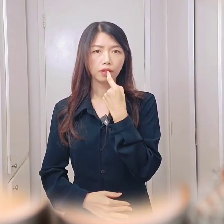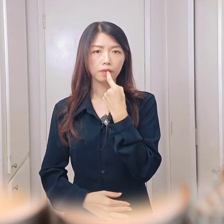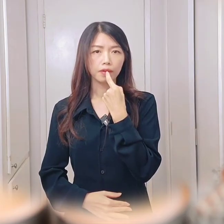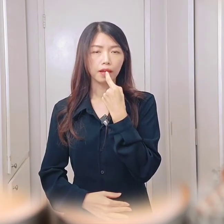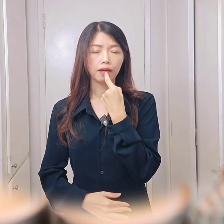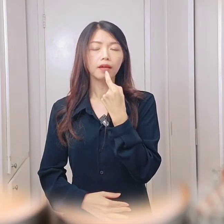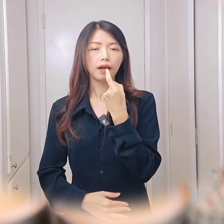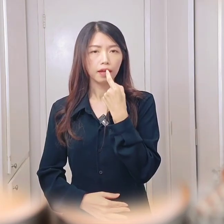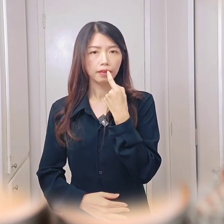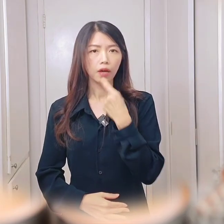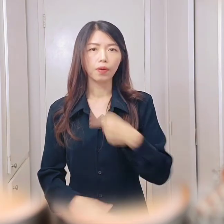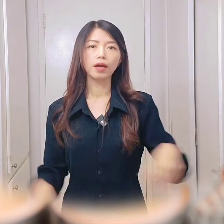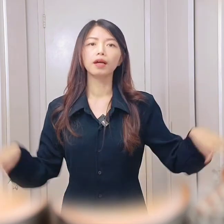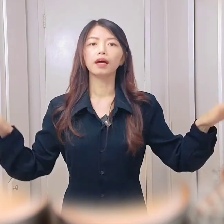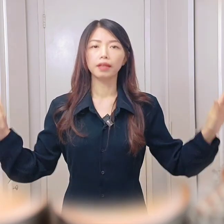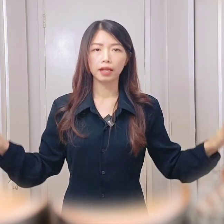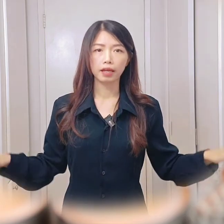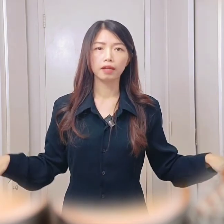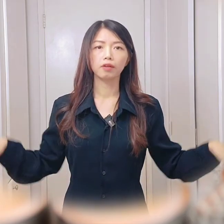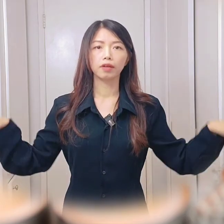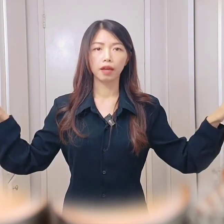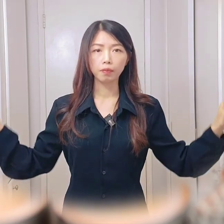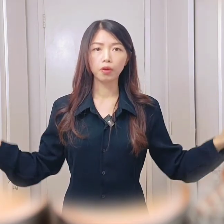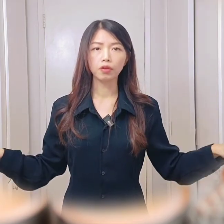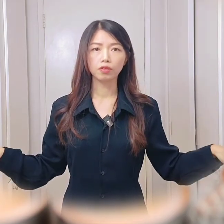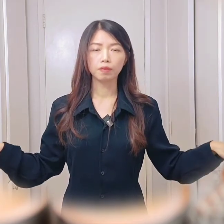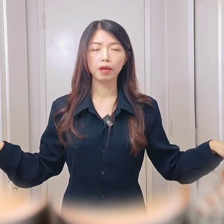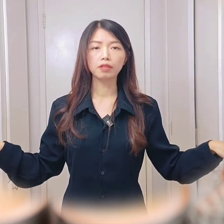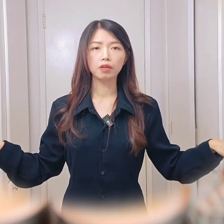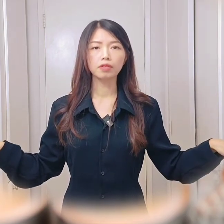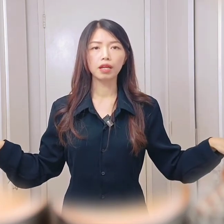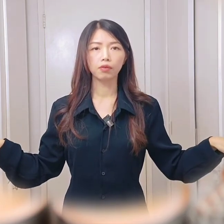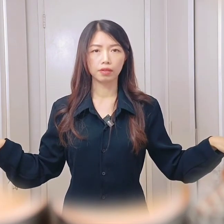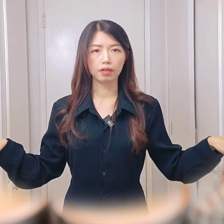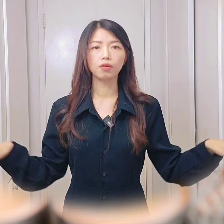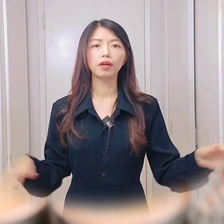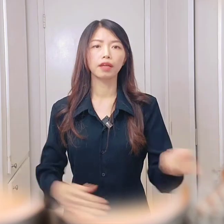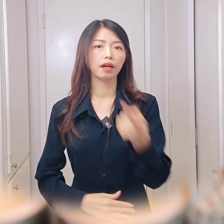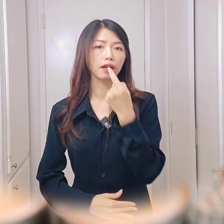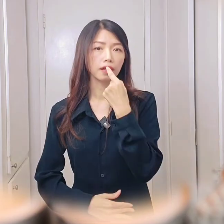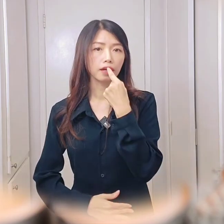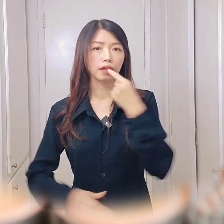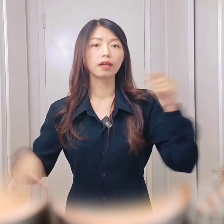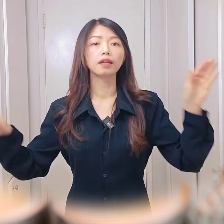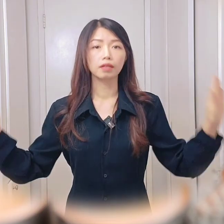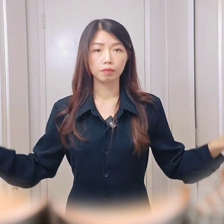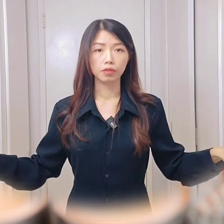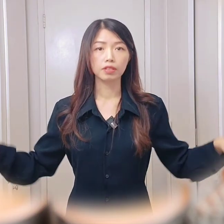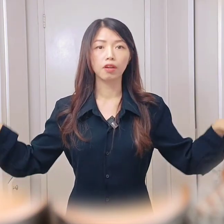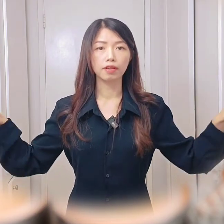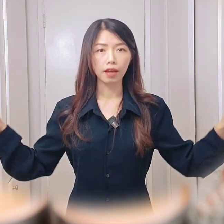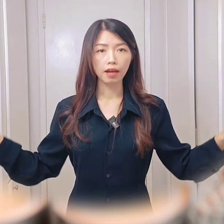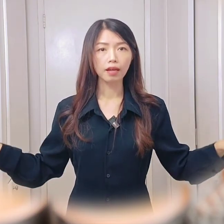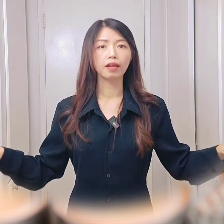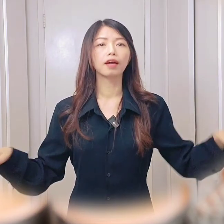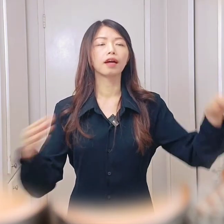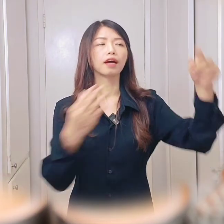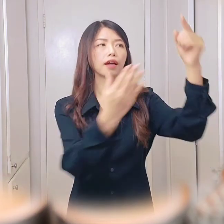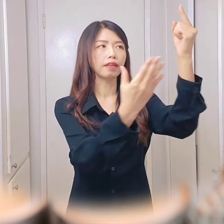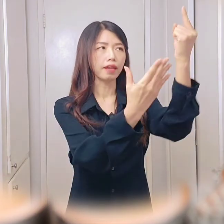뜻의 수어가 됩니다. 하야타와 날개를 이렇게 표현해 주시면 천사라고 하는 뜻의 수어가 돼요.